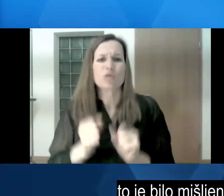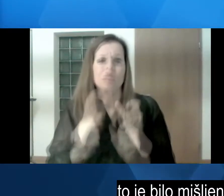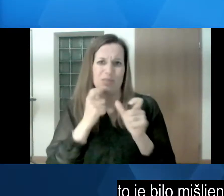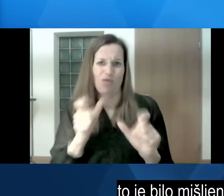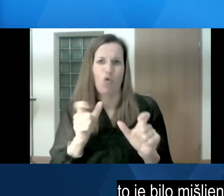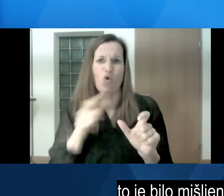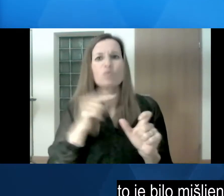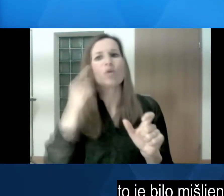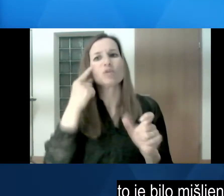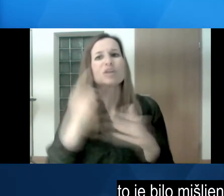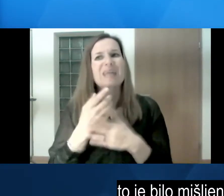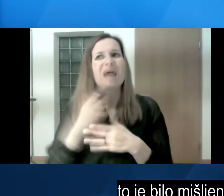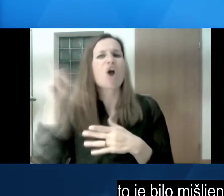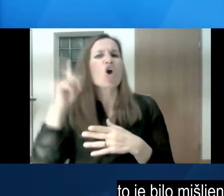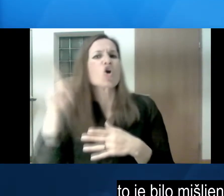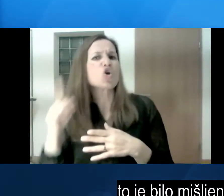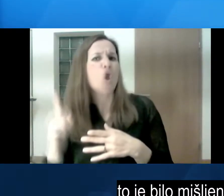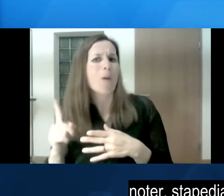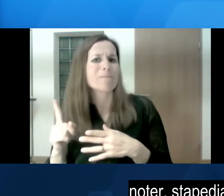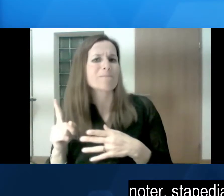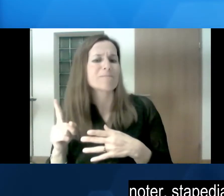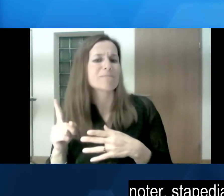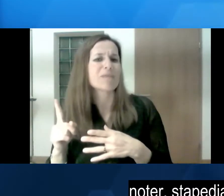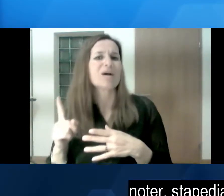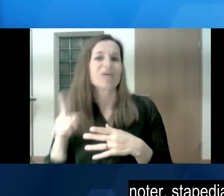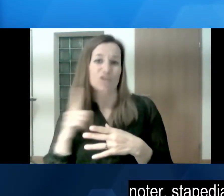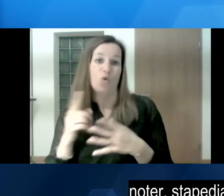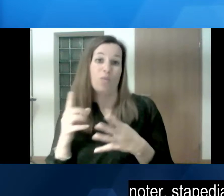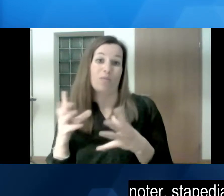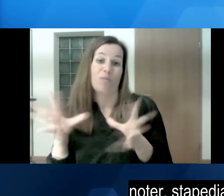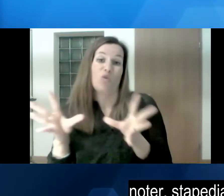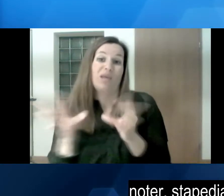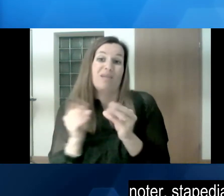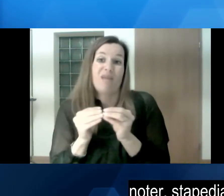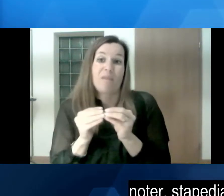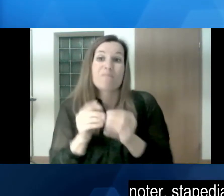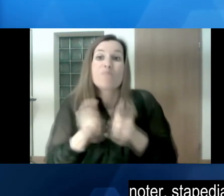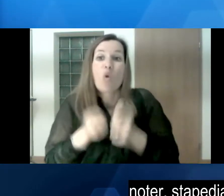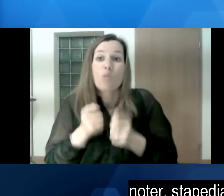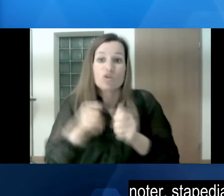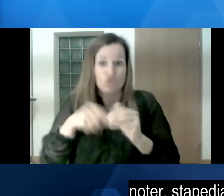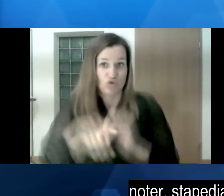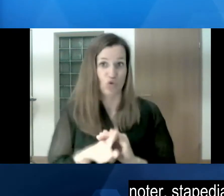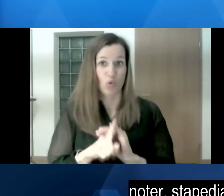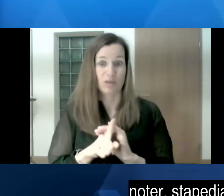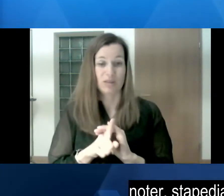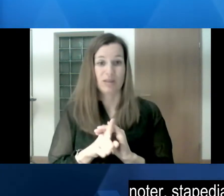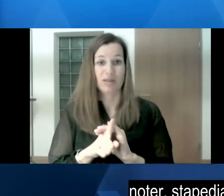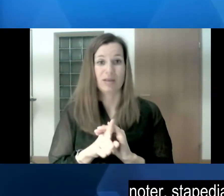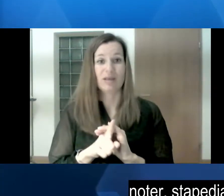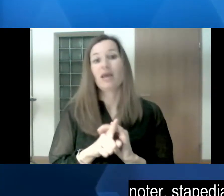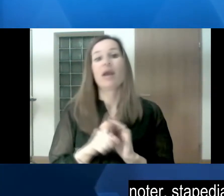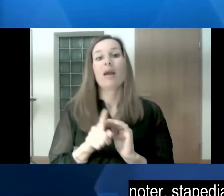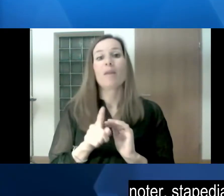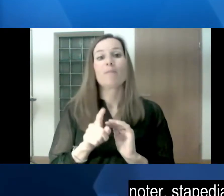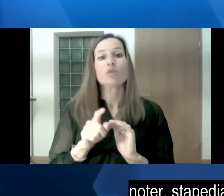grom, ki na nek način potegne ta bobnič notri, stapedialna mišica potegne stapes ven